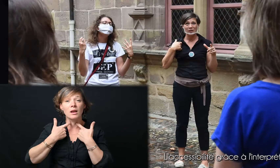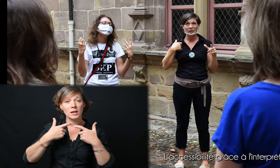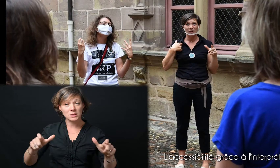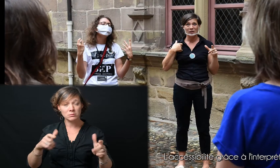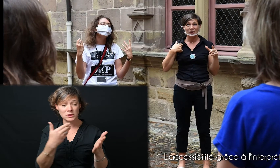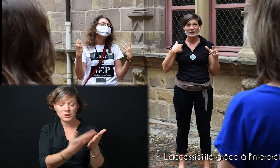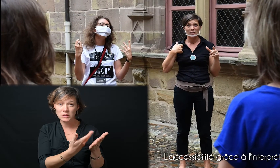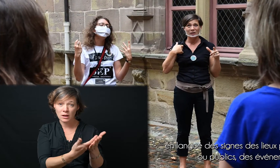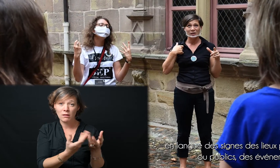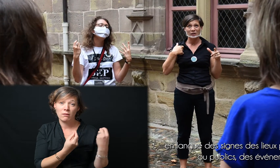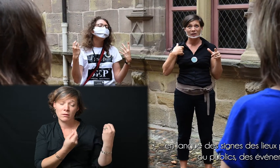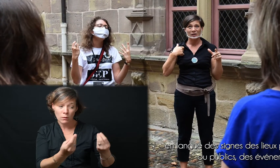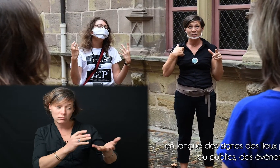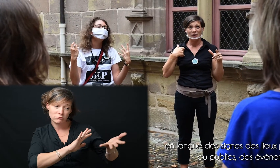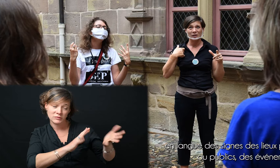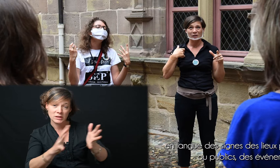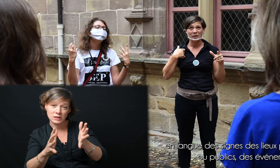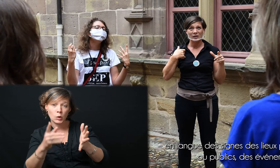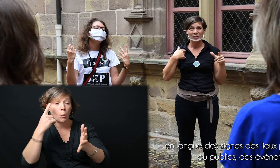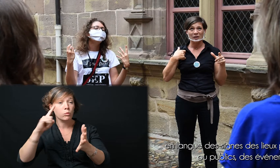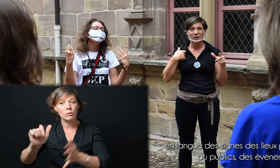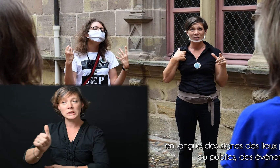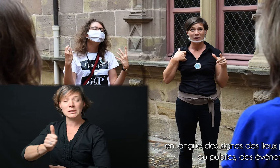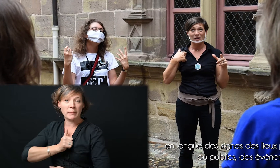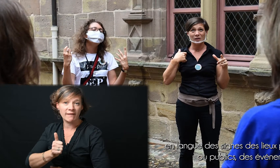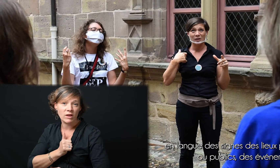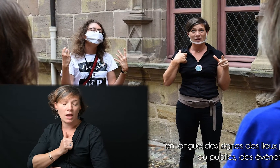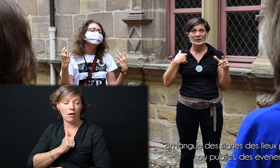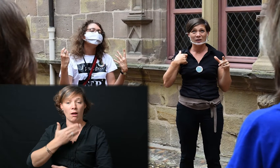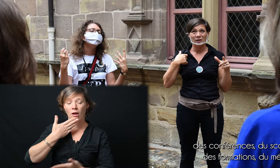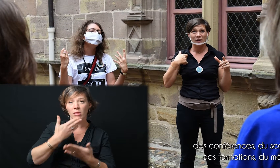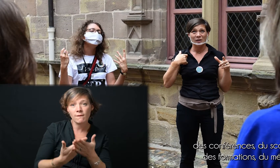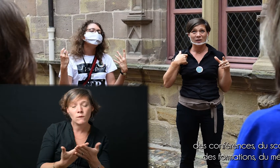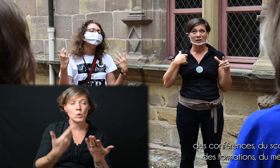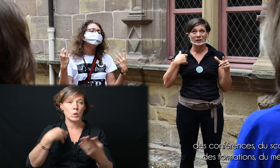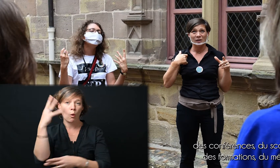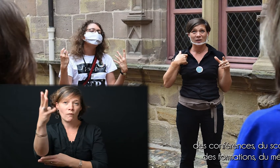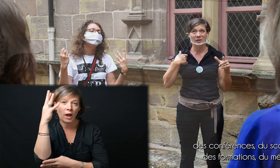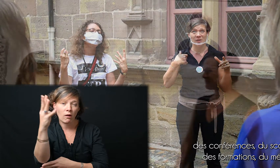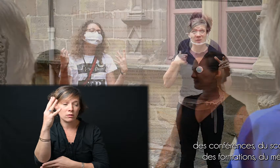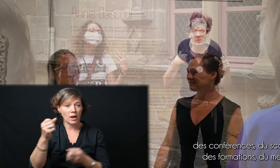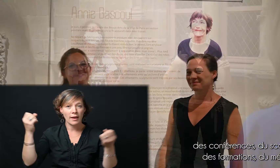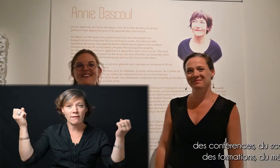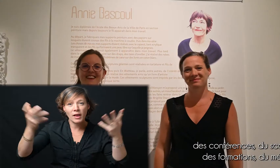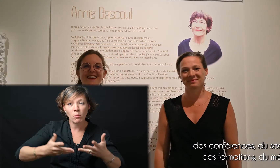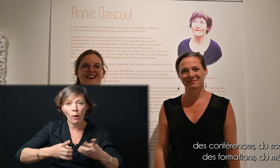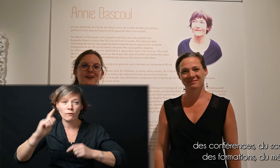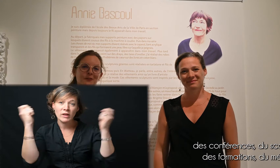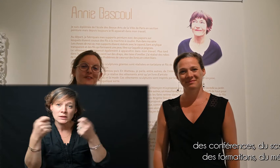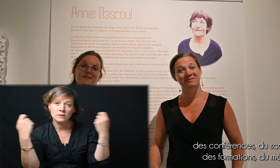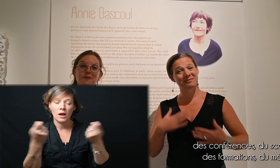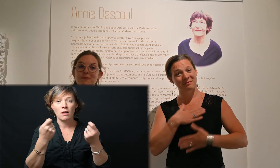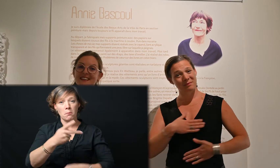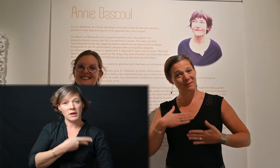L'accessibilité grâce à l'interprétation en langue des signes des lieux privés ou publics, des événements, des conférences, du scolaire, des formations,